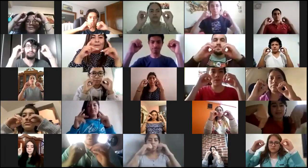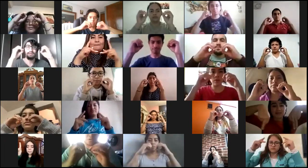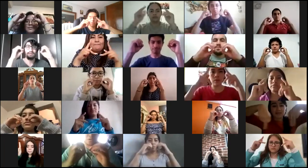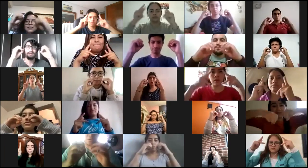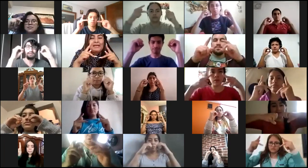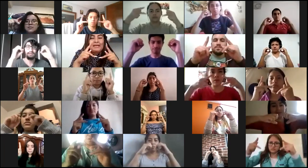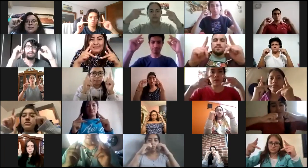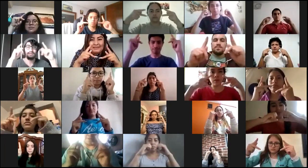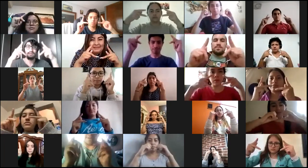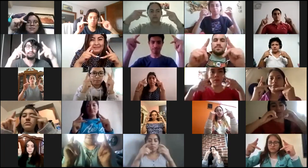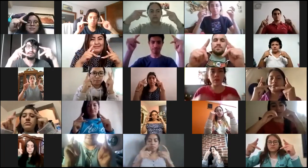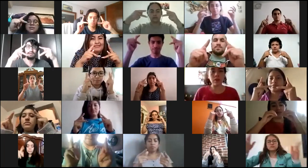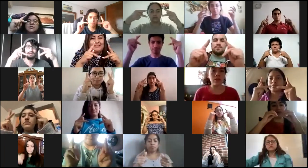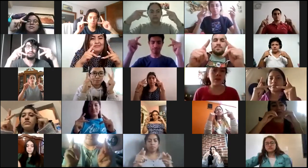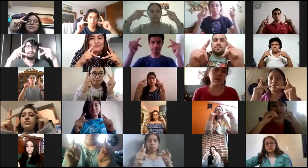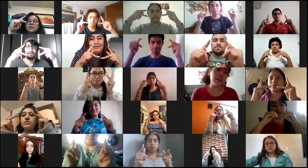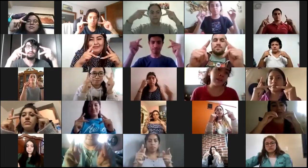P. ¿Sí vamos bien?